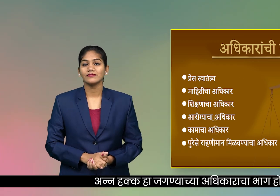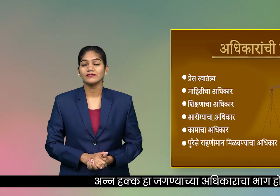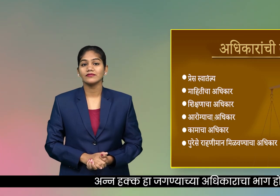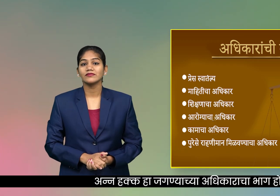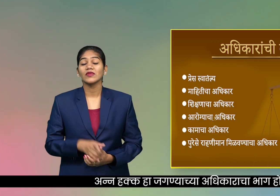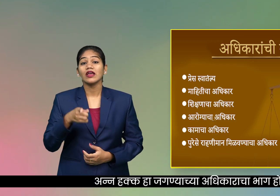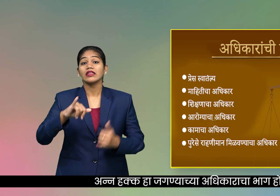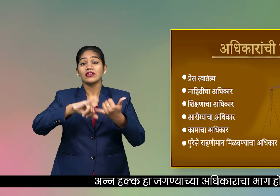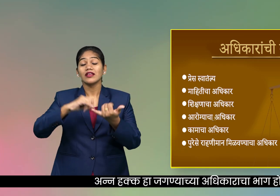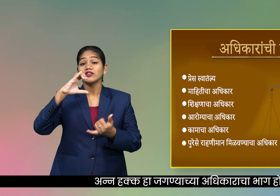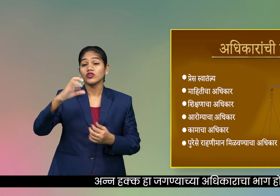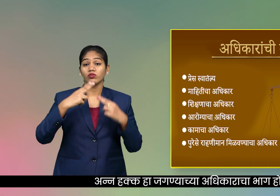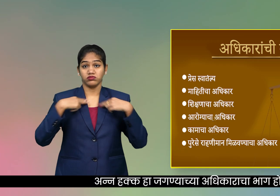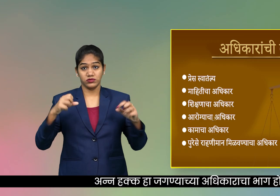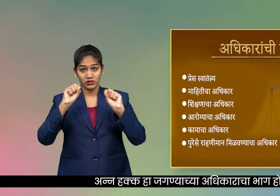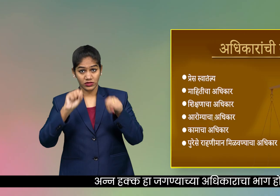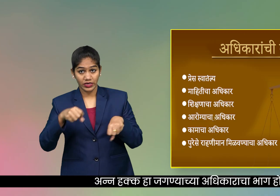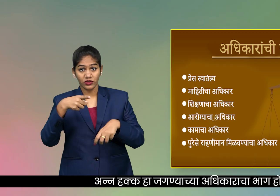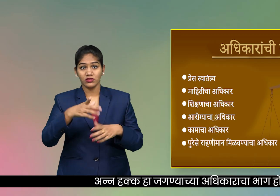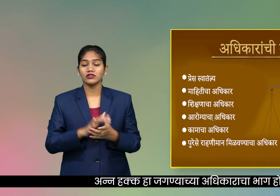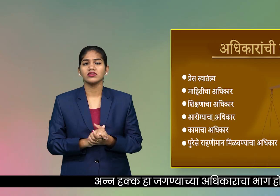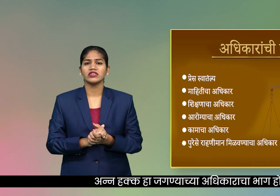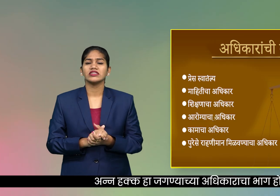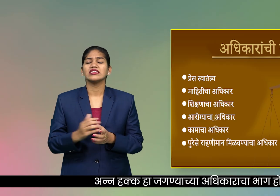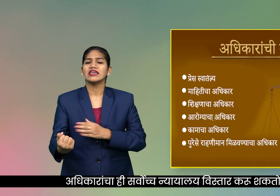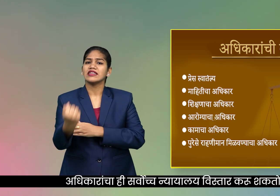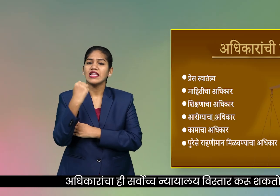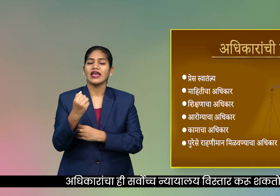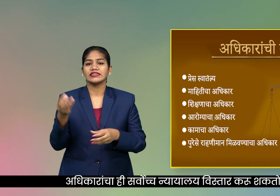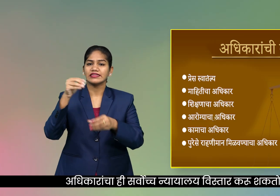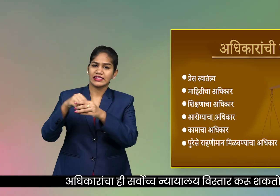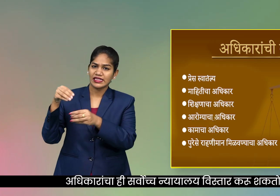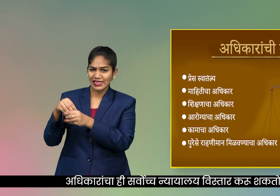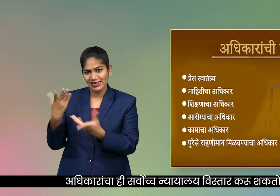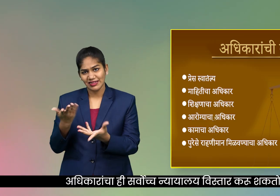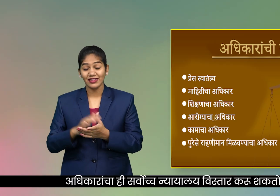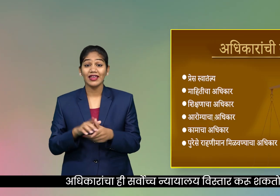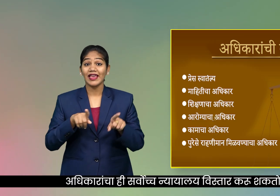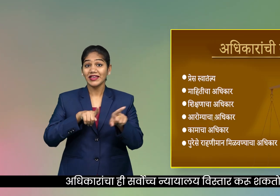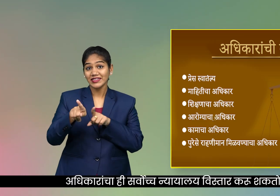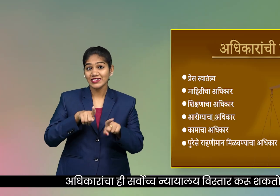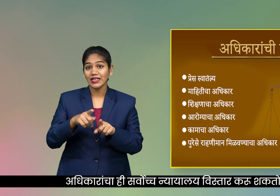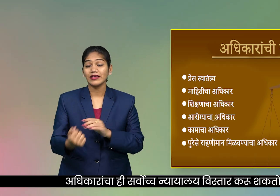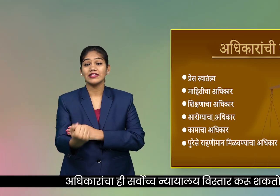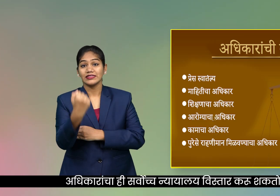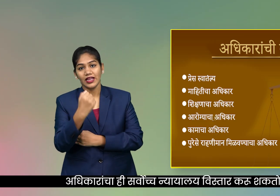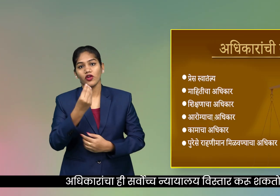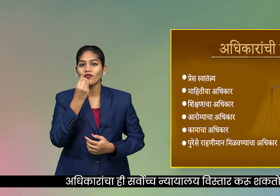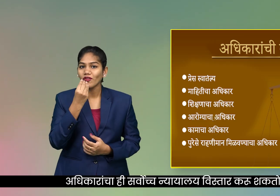अन्न हक्क हा जगण्याच्या अधिकाराचा भाग होण्यासारखा अधिकारही सर्वोच्च न्यायालय